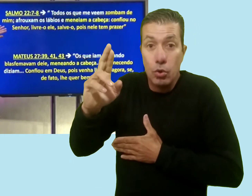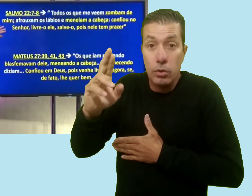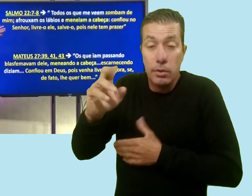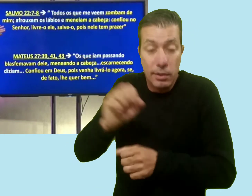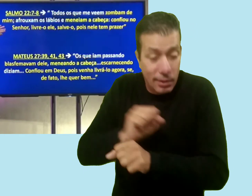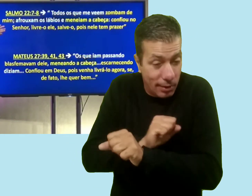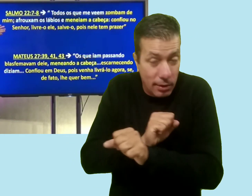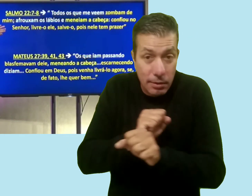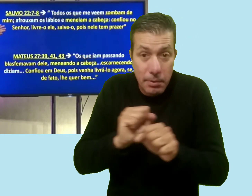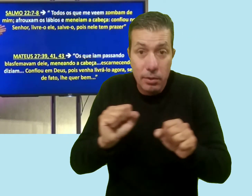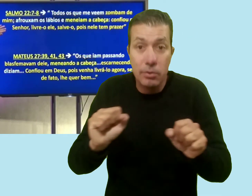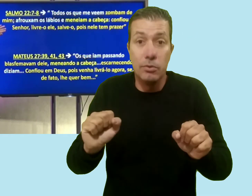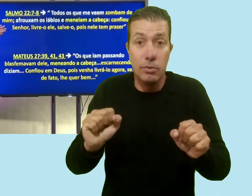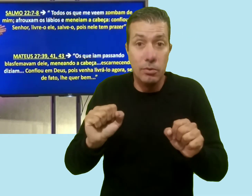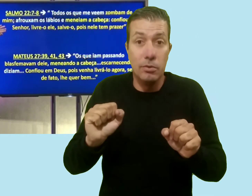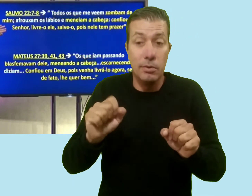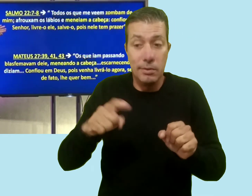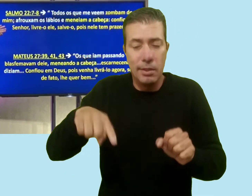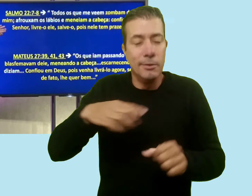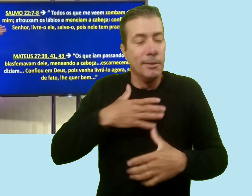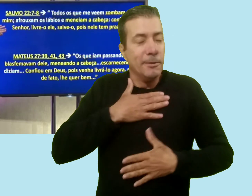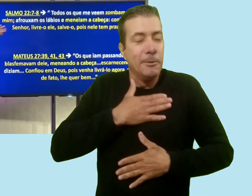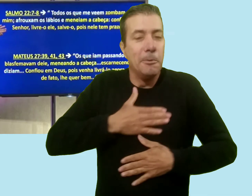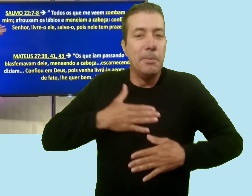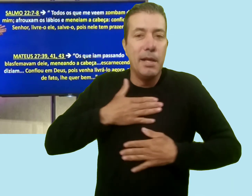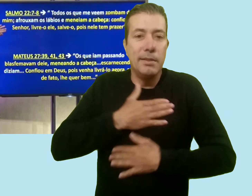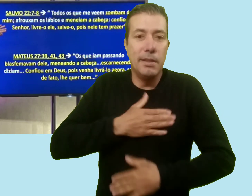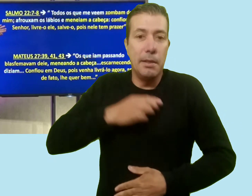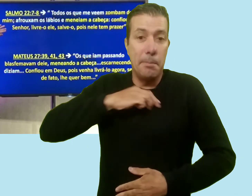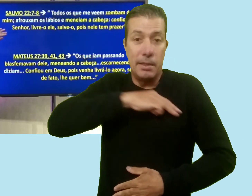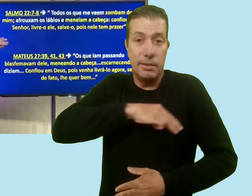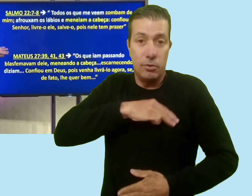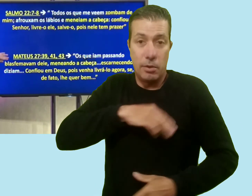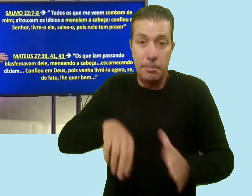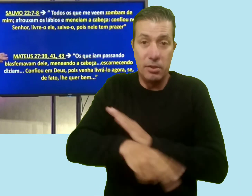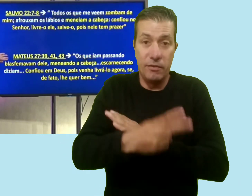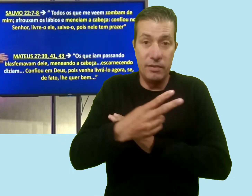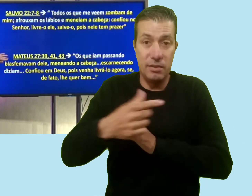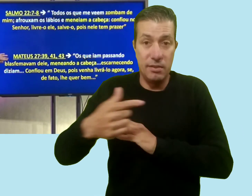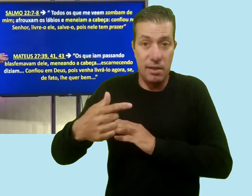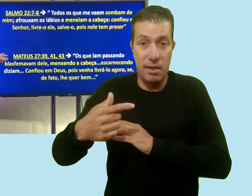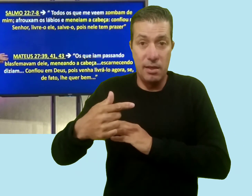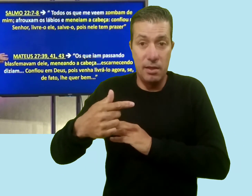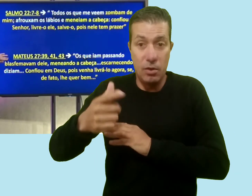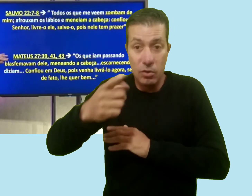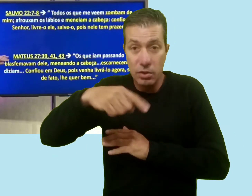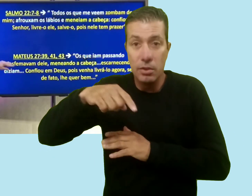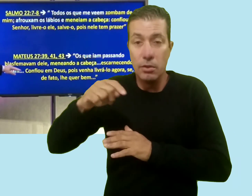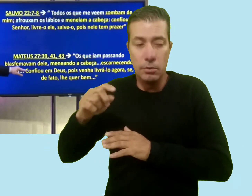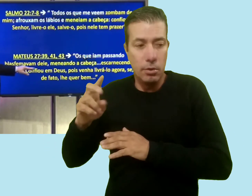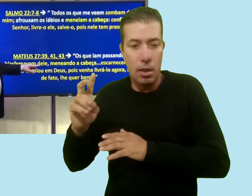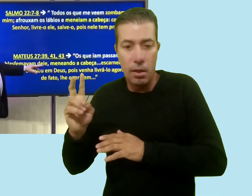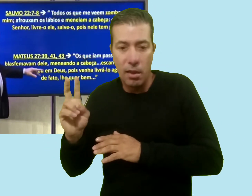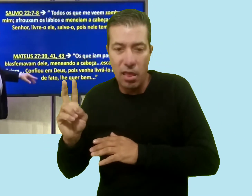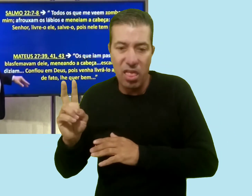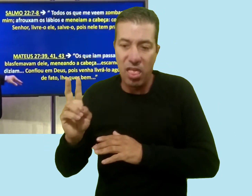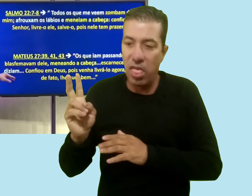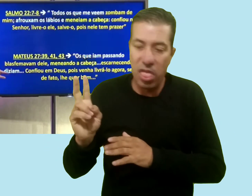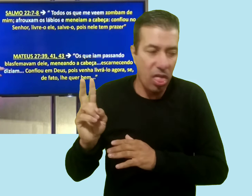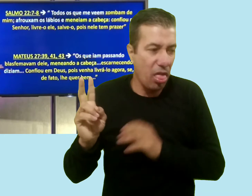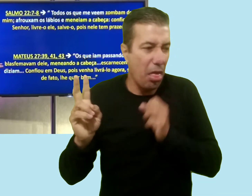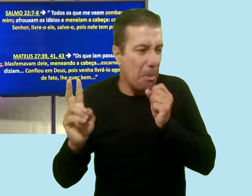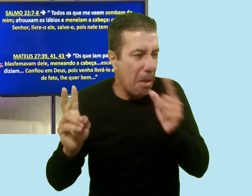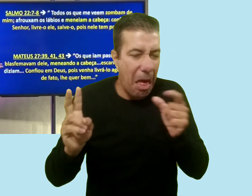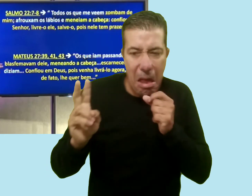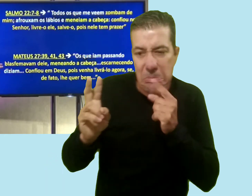Confiou no Senhor, livre-o ele, salve-o, pois nele tem prazer. Mateus 27. Os que iam